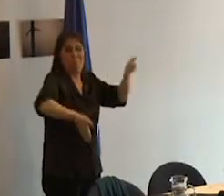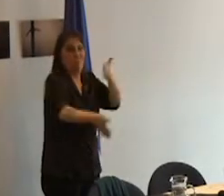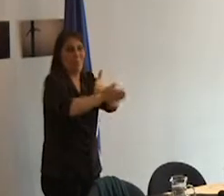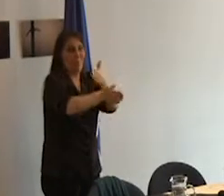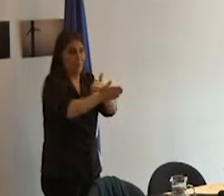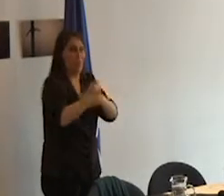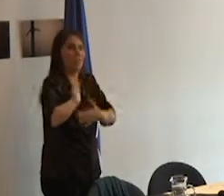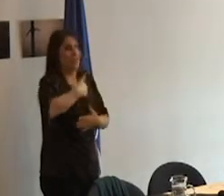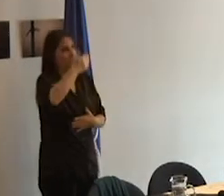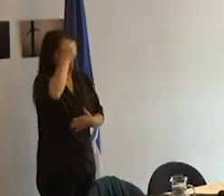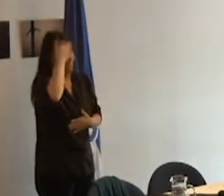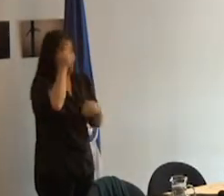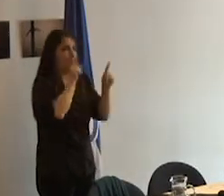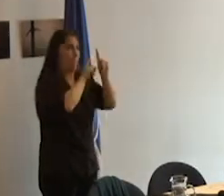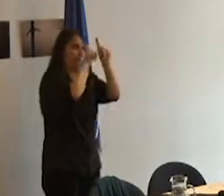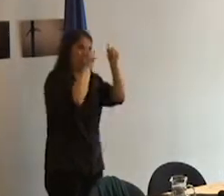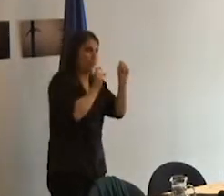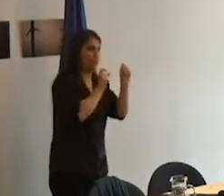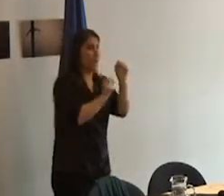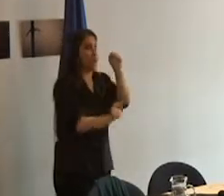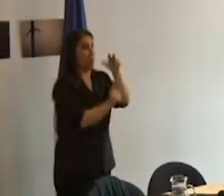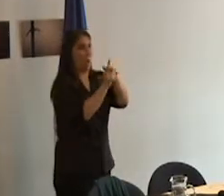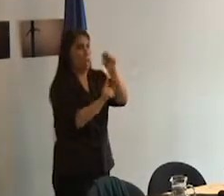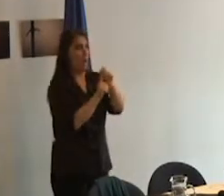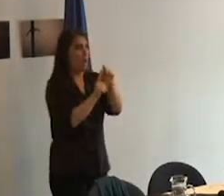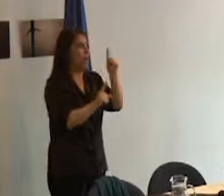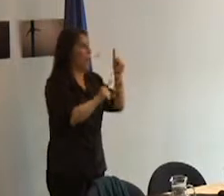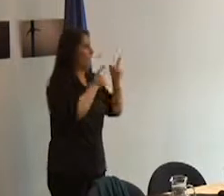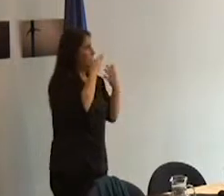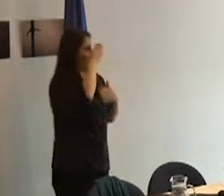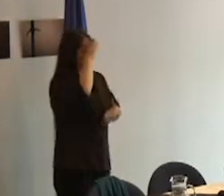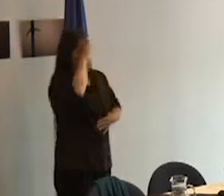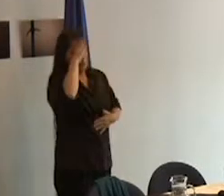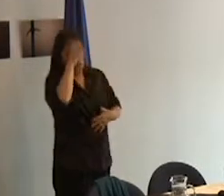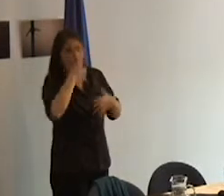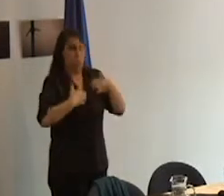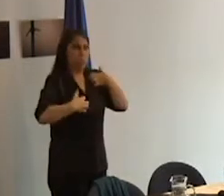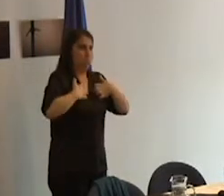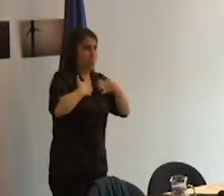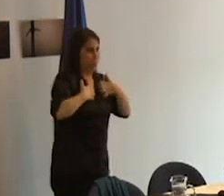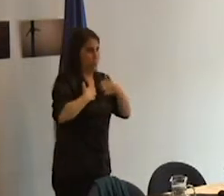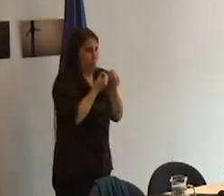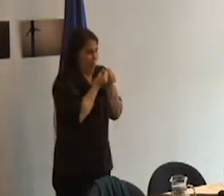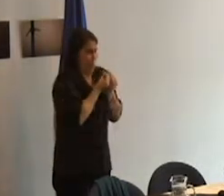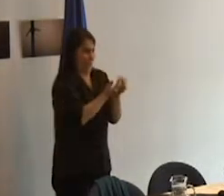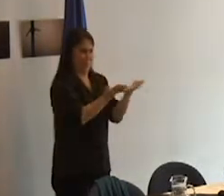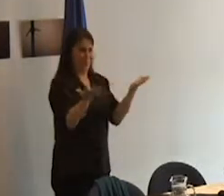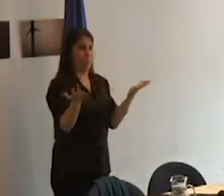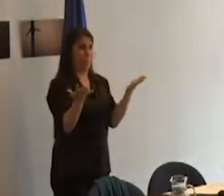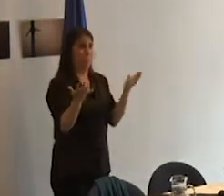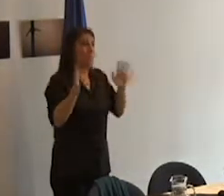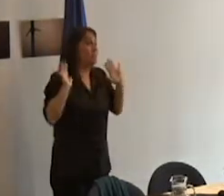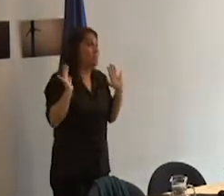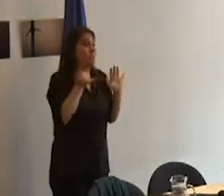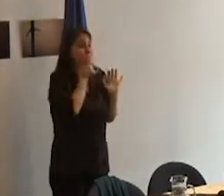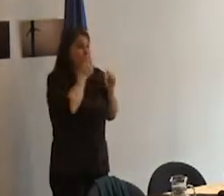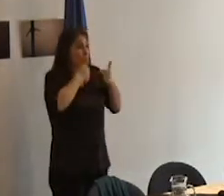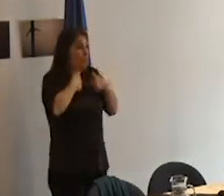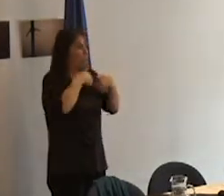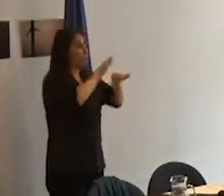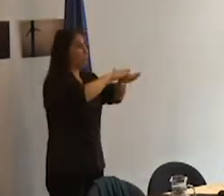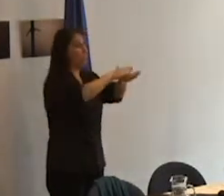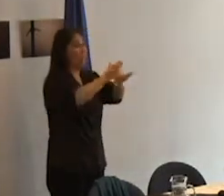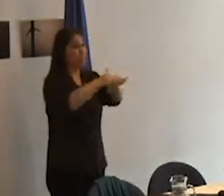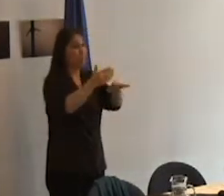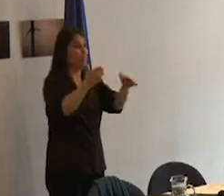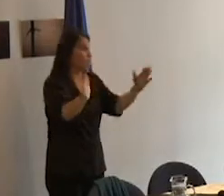tensiones, las nuevas inquietudes pueden ser muchas. En ese sentido, solo me queda animar a todos y cada